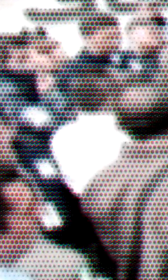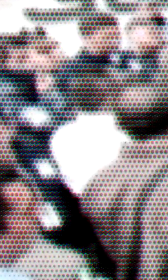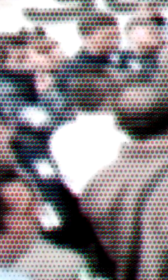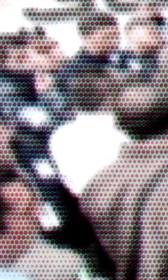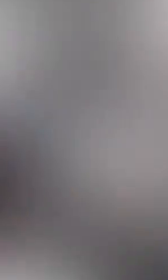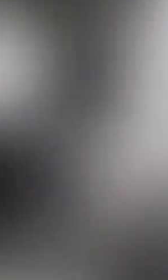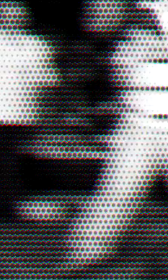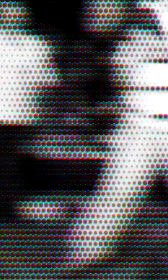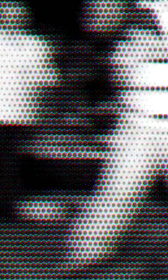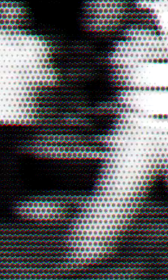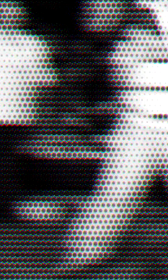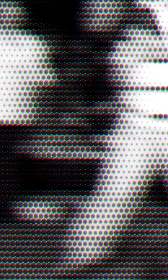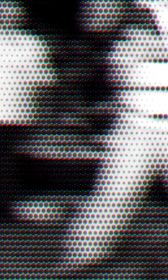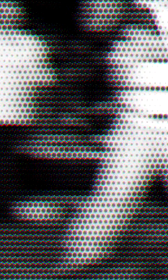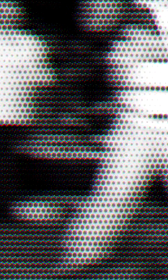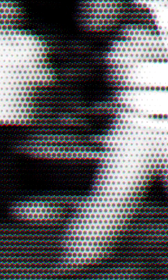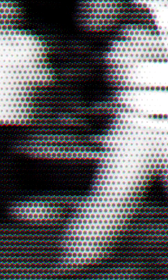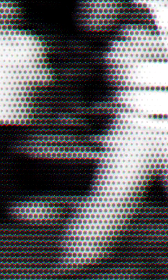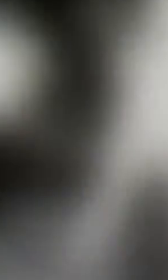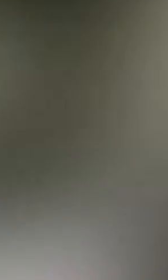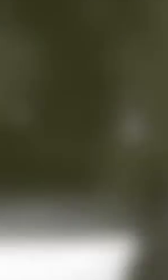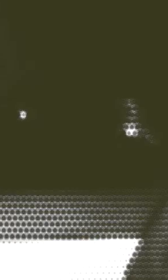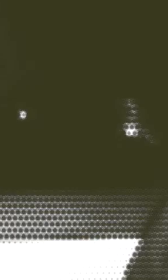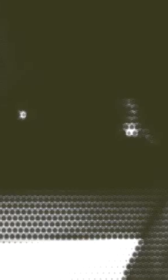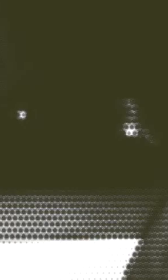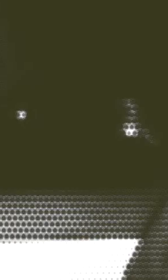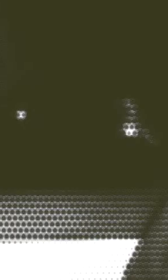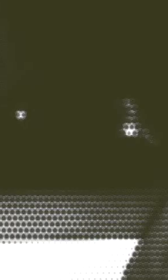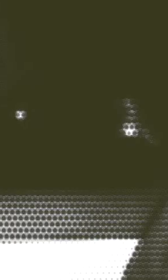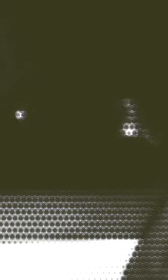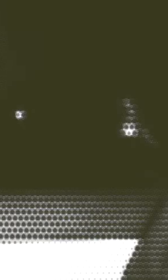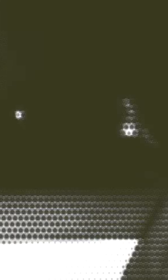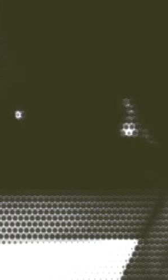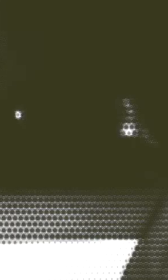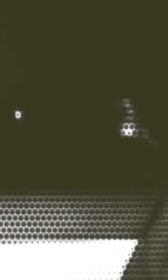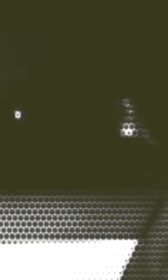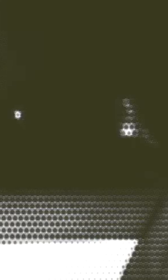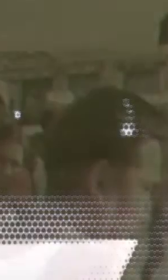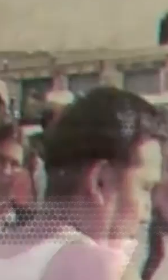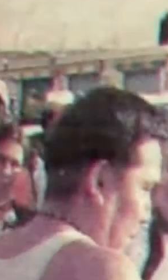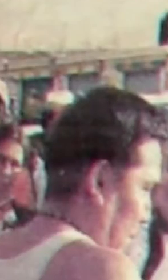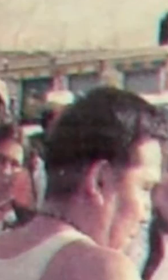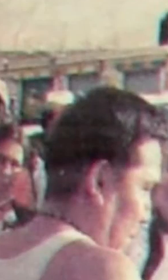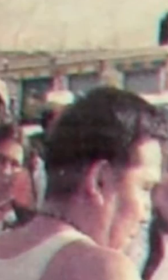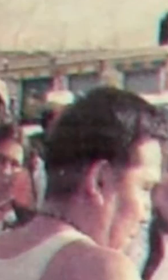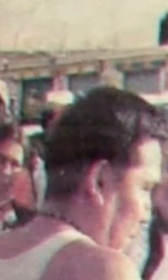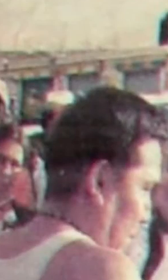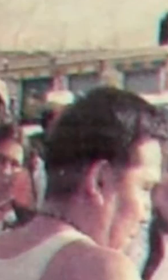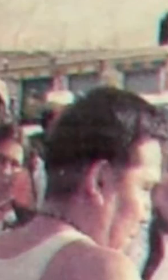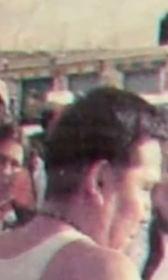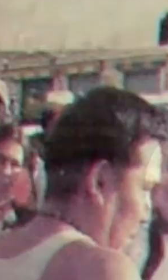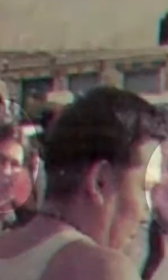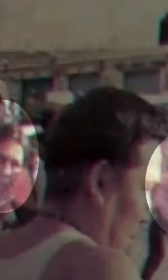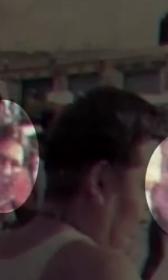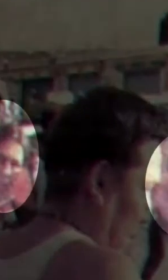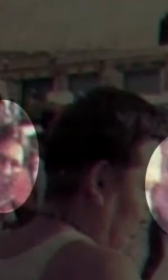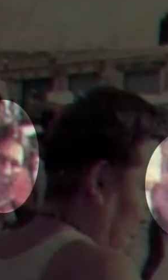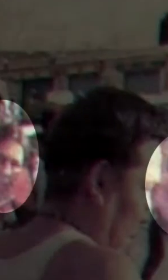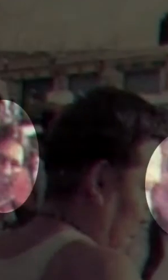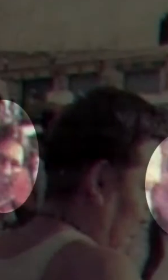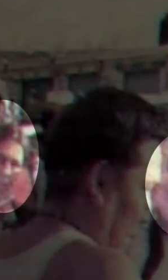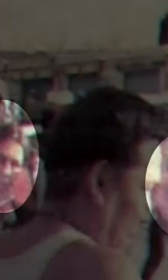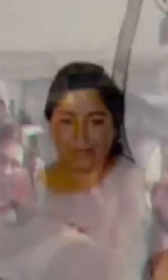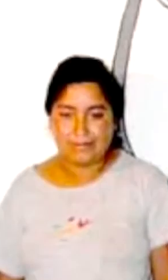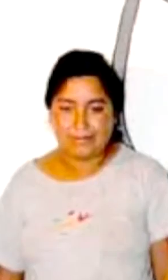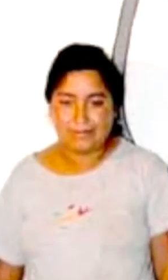de Santiago Mezquititlán, Querétaro, protestaban contra abusos por parte de agentes de la AFI. 3 meses después, fueron llevadas a